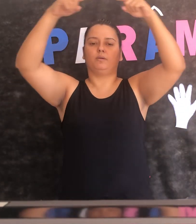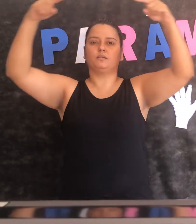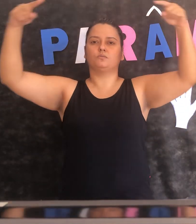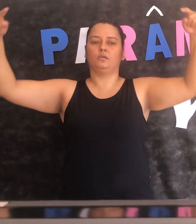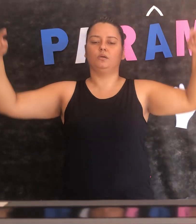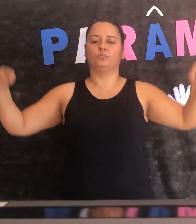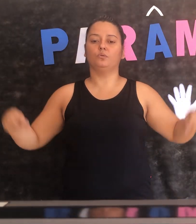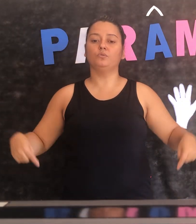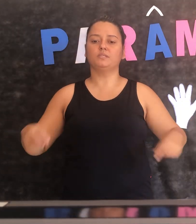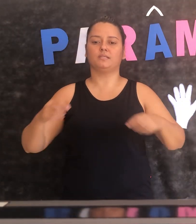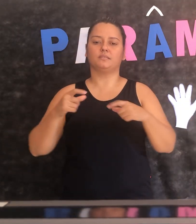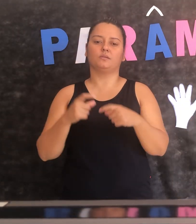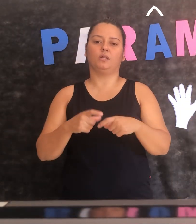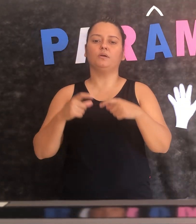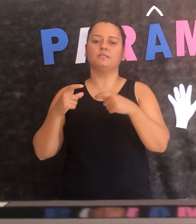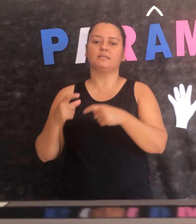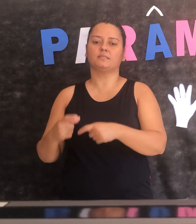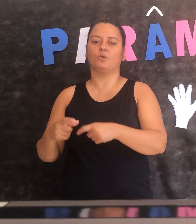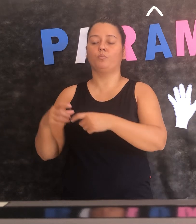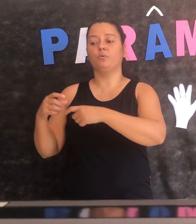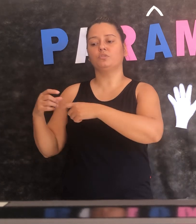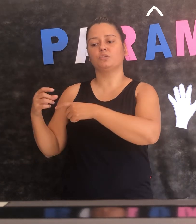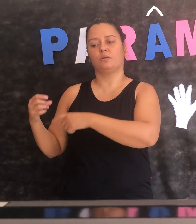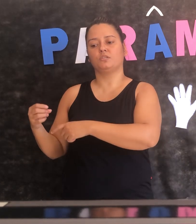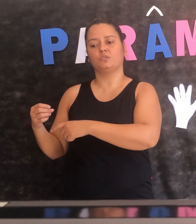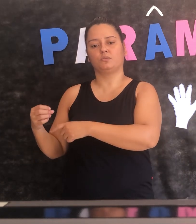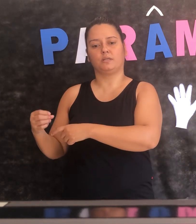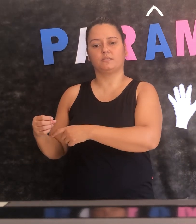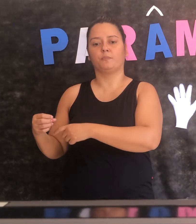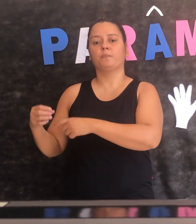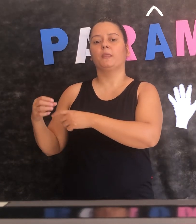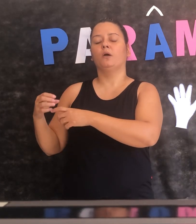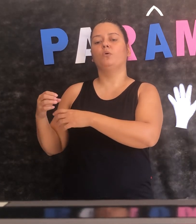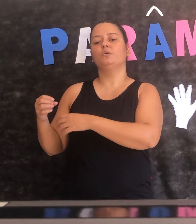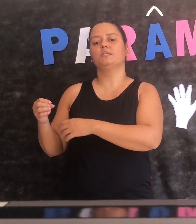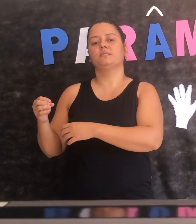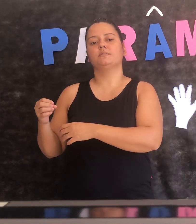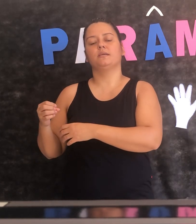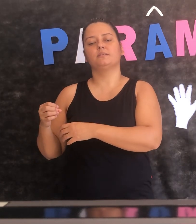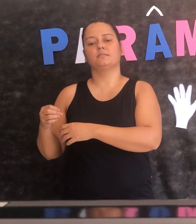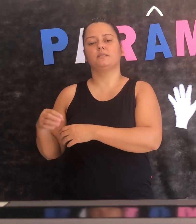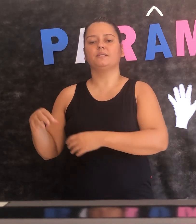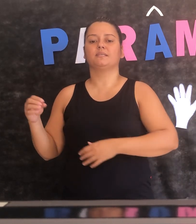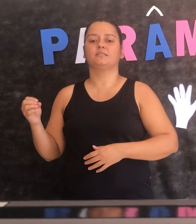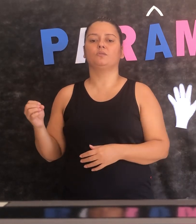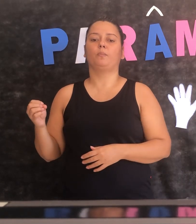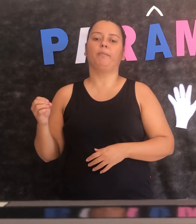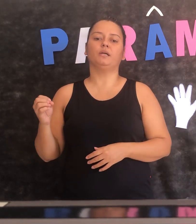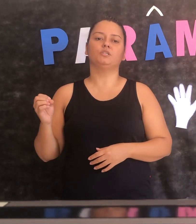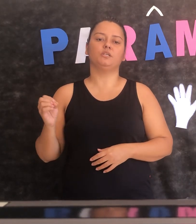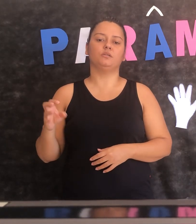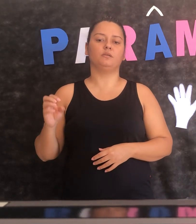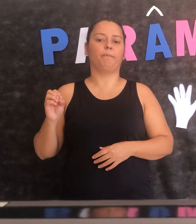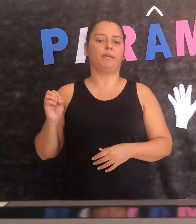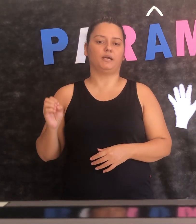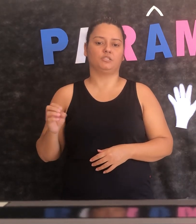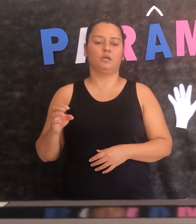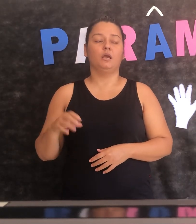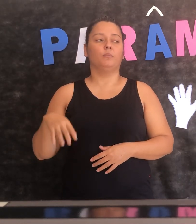espaço neutro. Onde está sendo a localização, ponto de articulação? Onde esse sinal está sendo partido, ele parte. Por